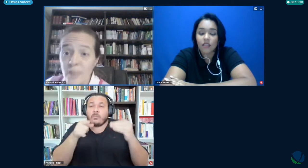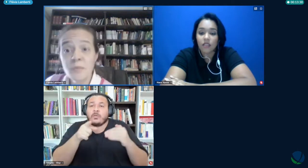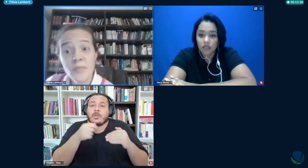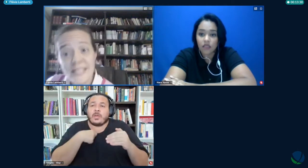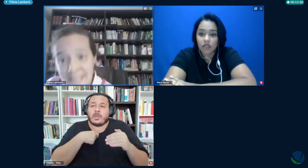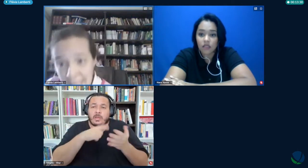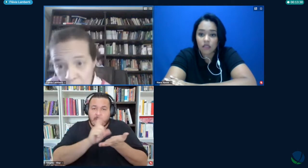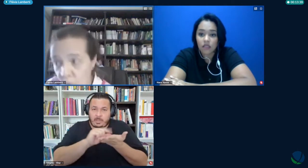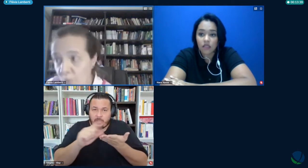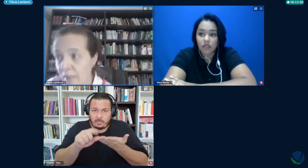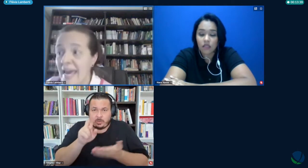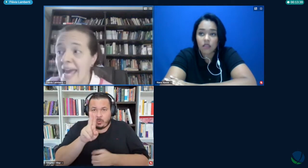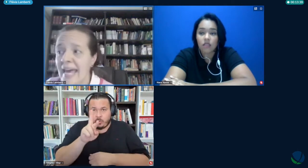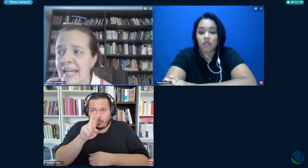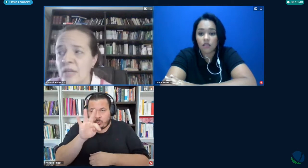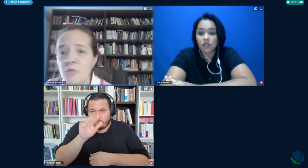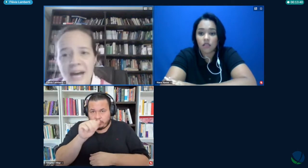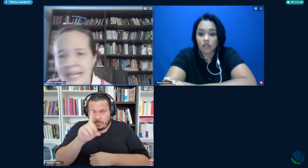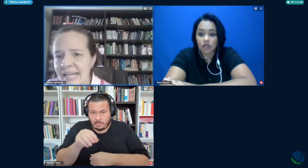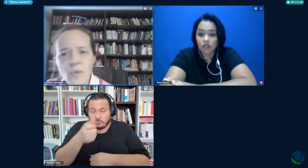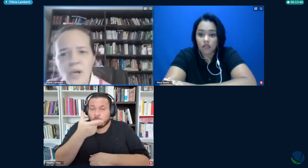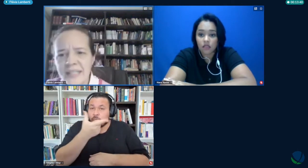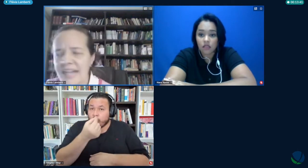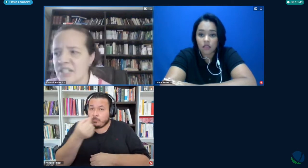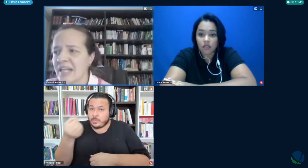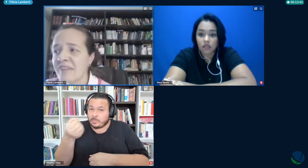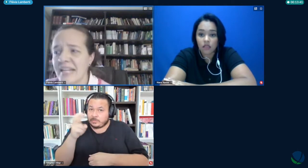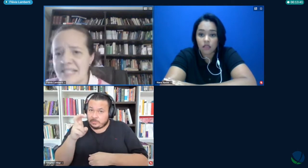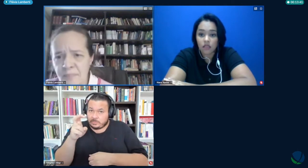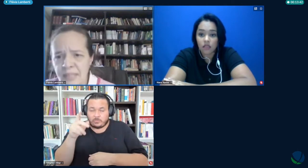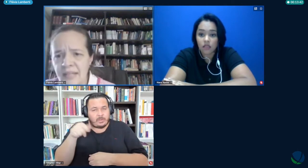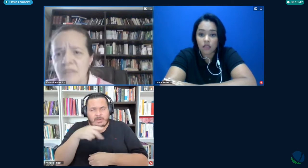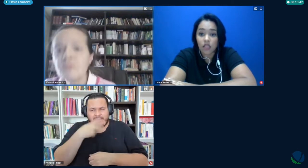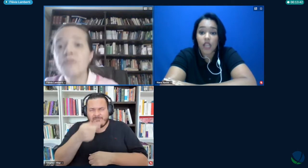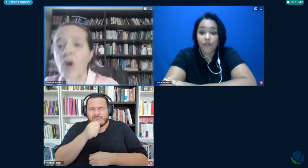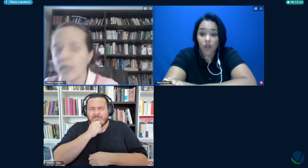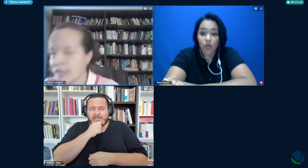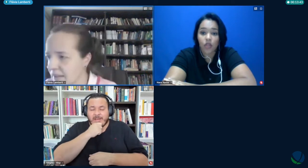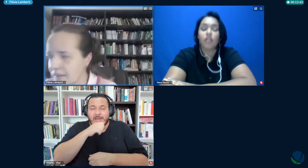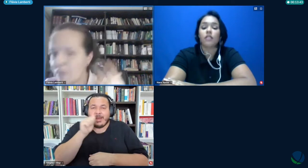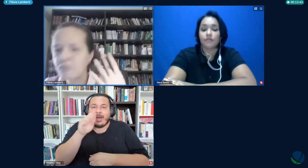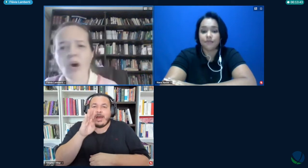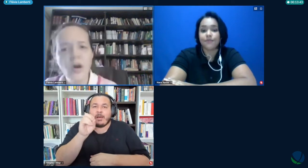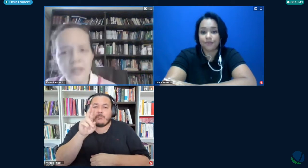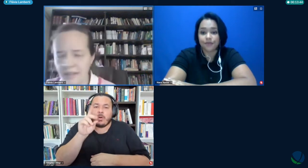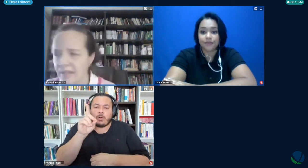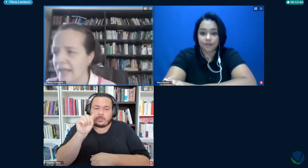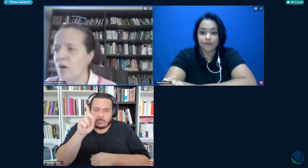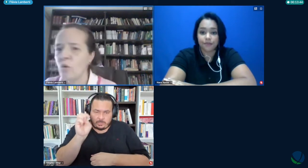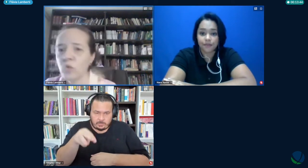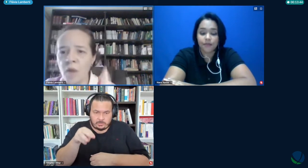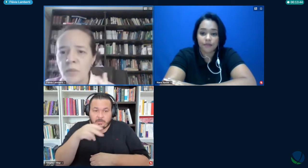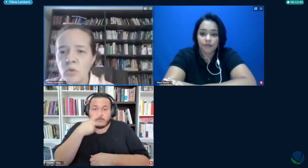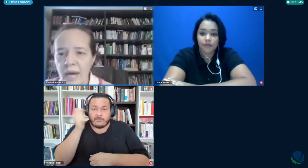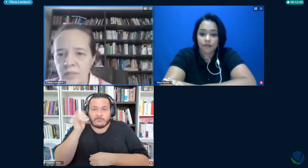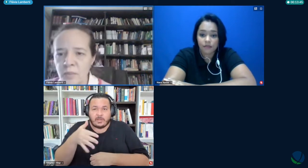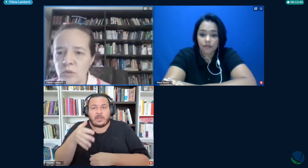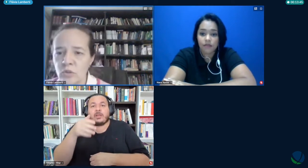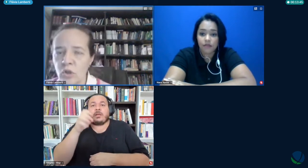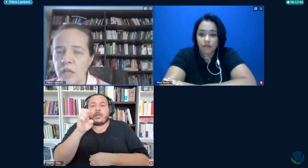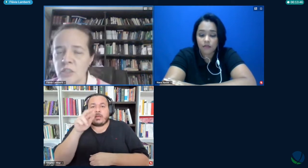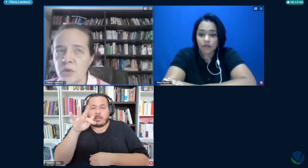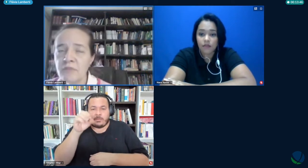de 2005, ela não fala em abordagem, ela fala sempre em enfoque, enfoque. O nome do